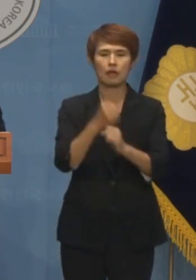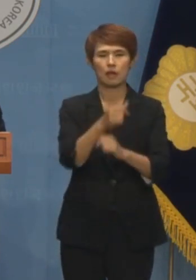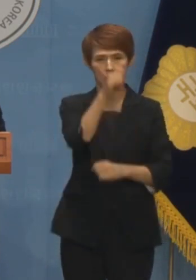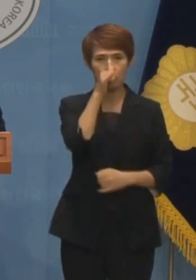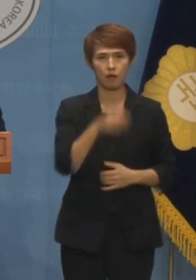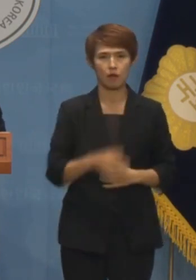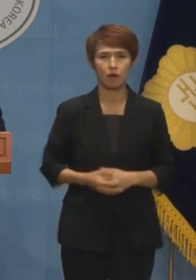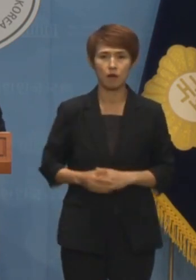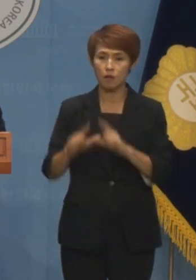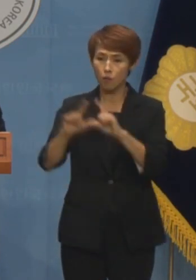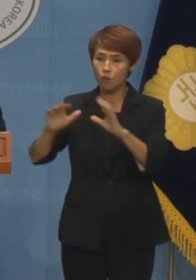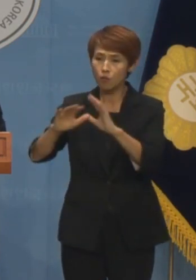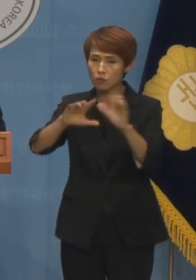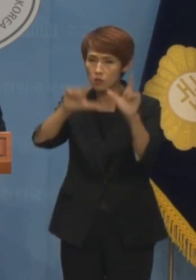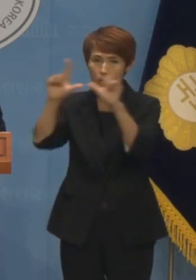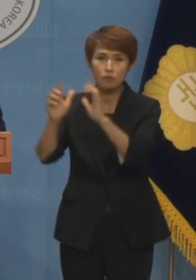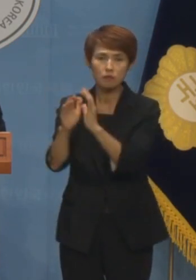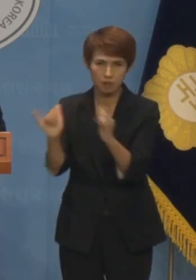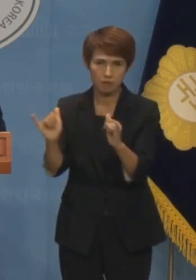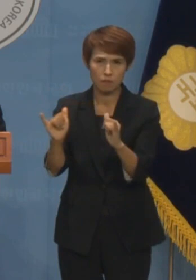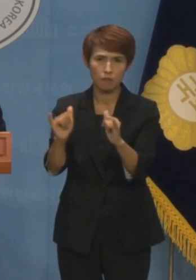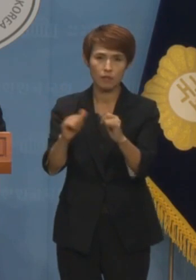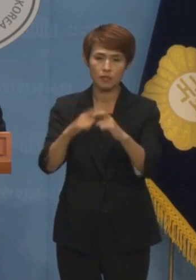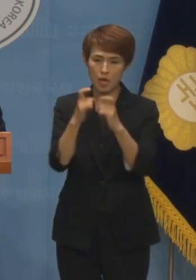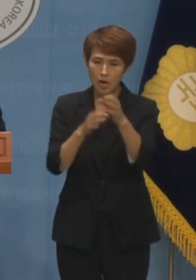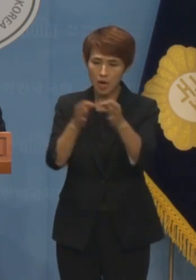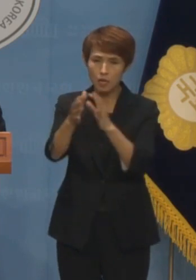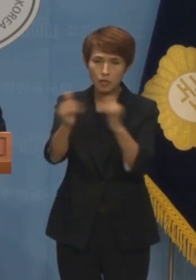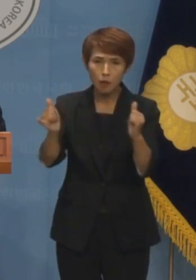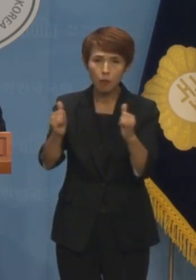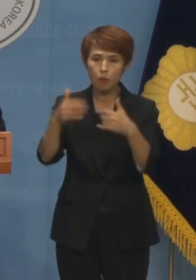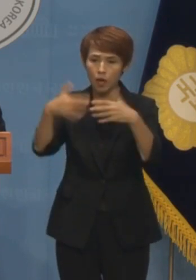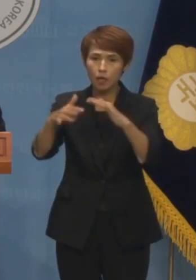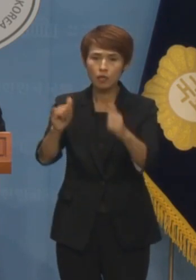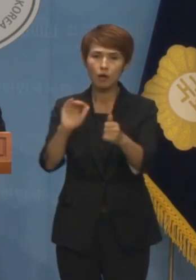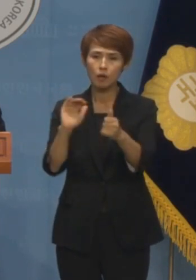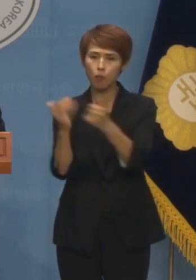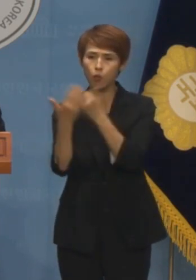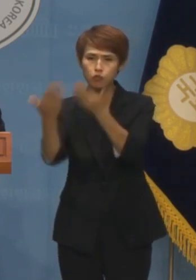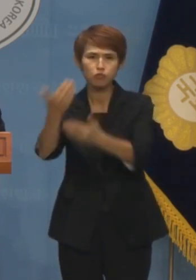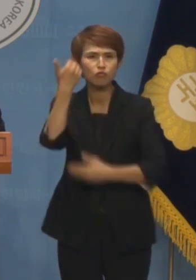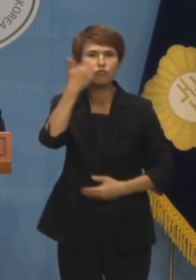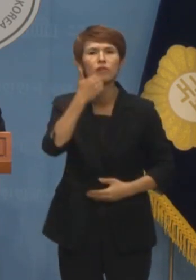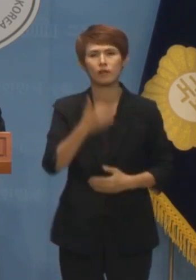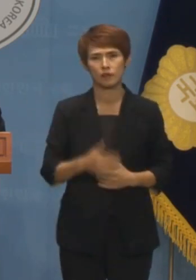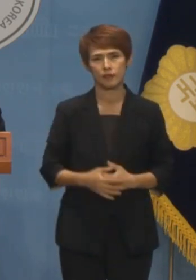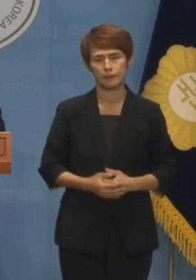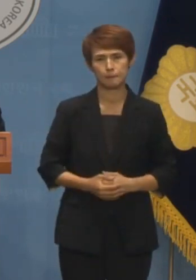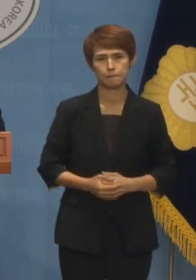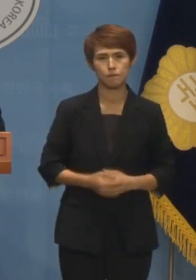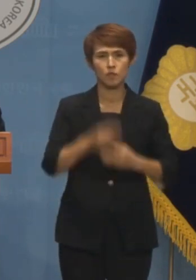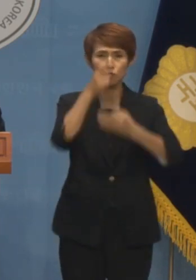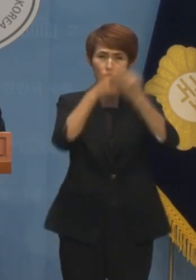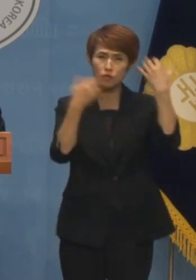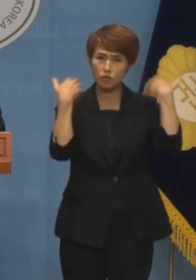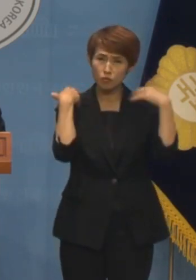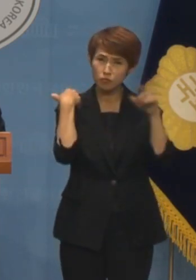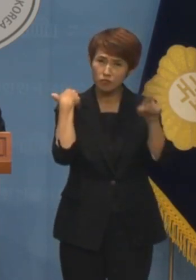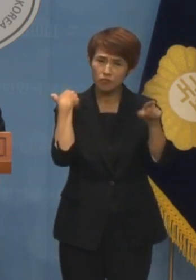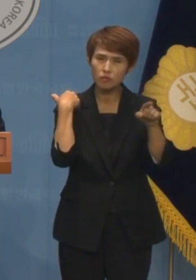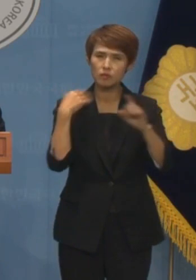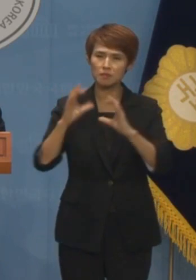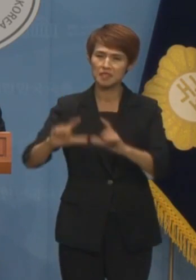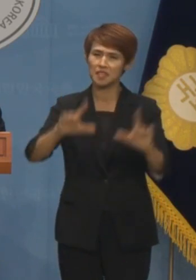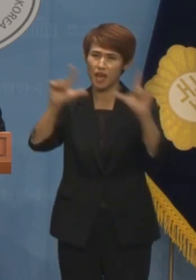대체 서민과 중산층 그리고 자영업자와 취약계층은 누가 보호한다는 말입니까? 윤석열 정부는